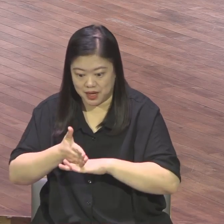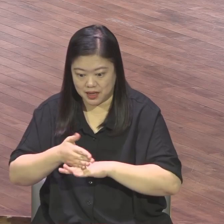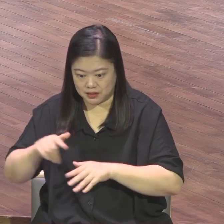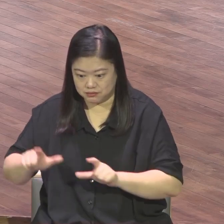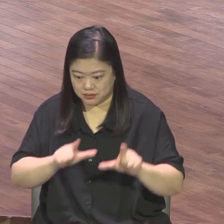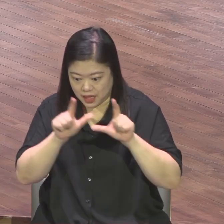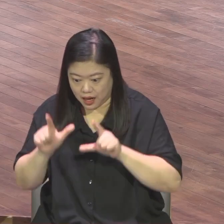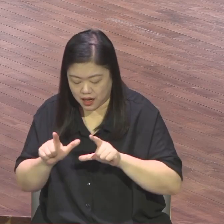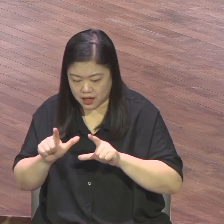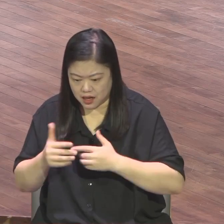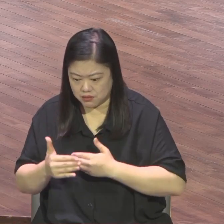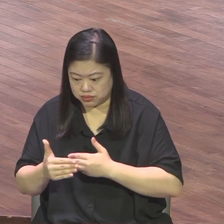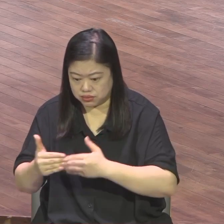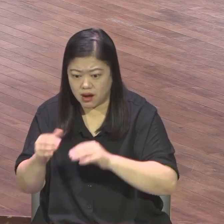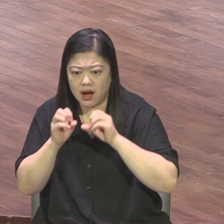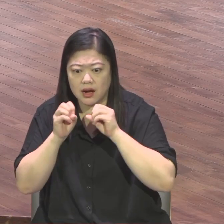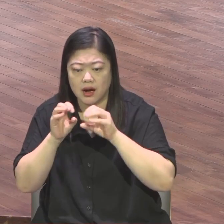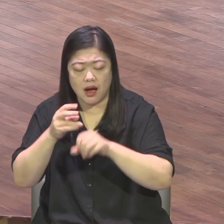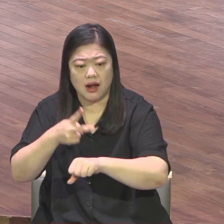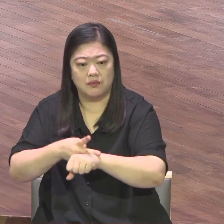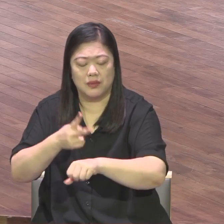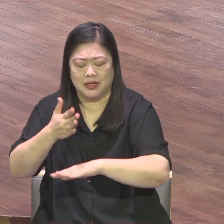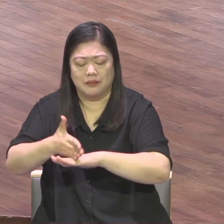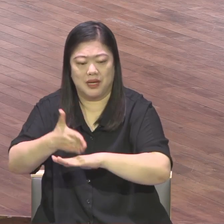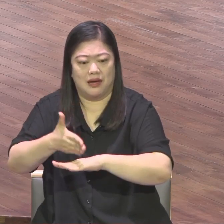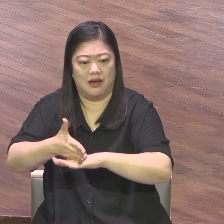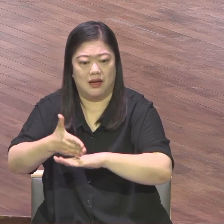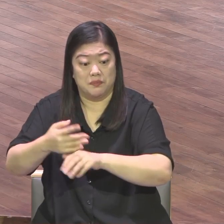쪽으로 쫙쫙쫙쫙 접근이 돼요.